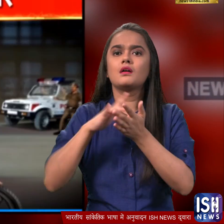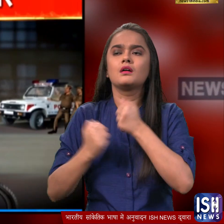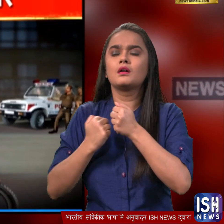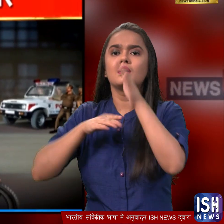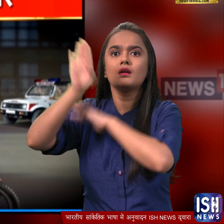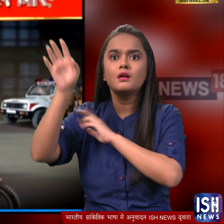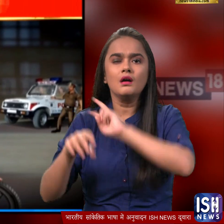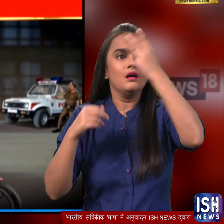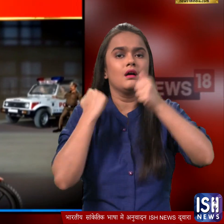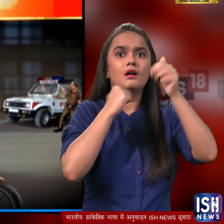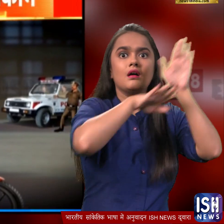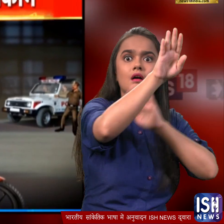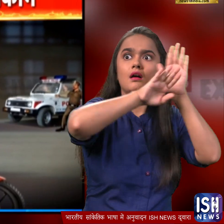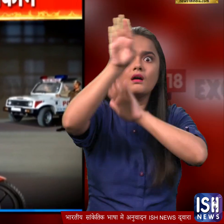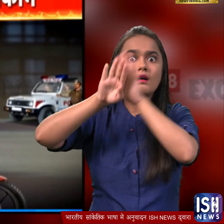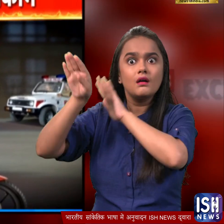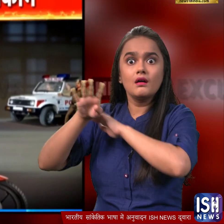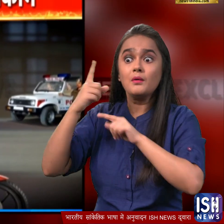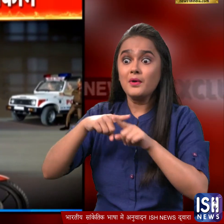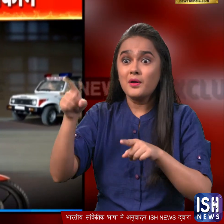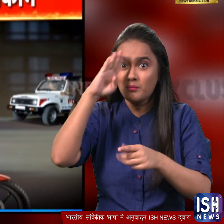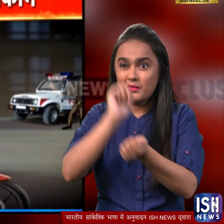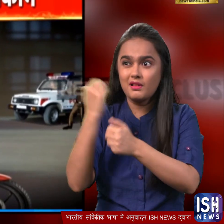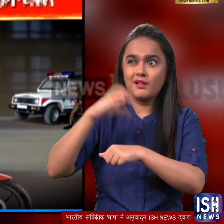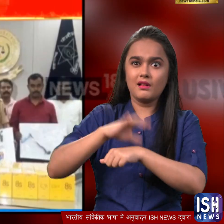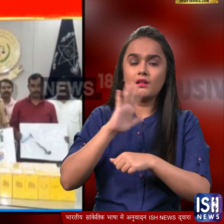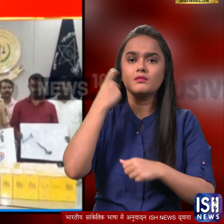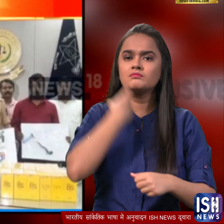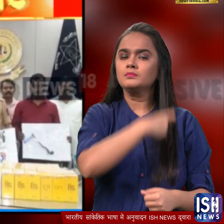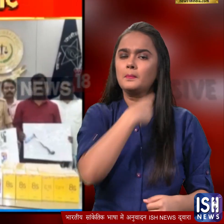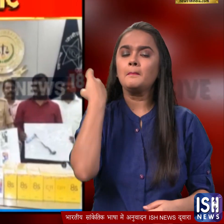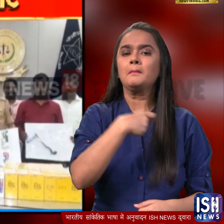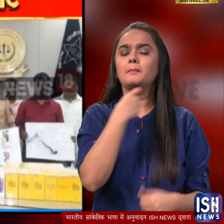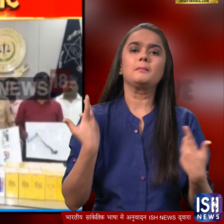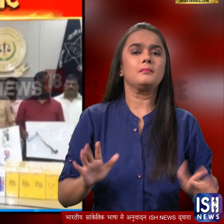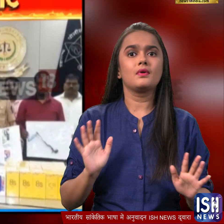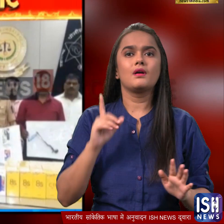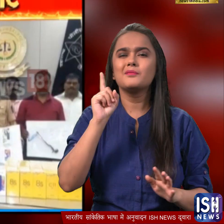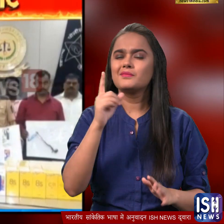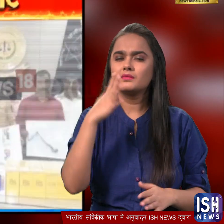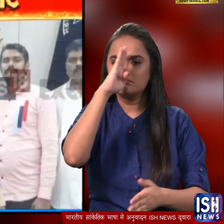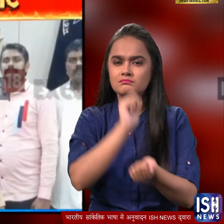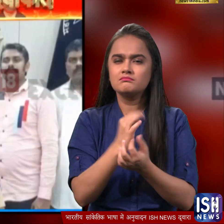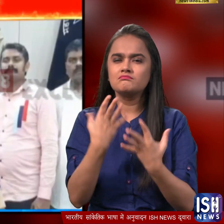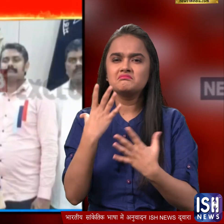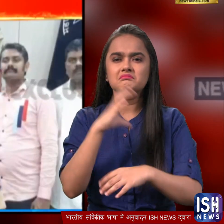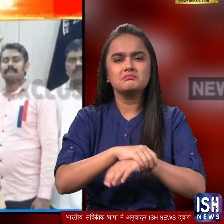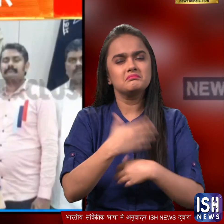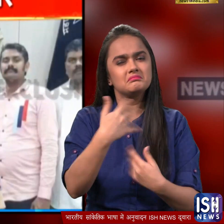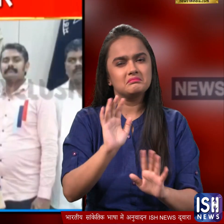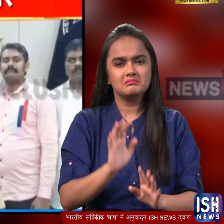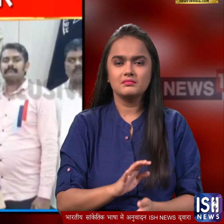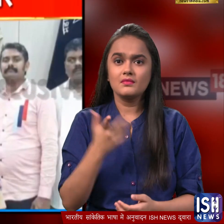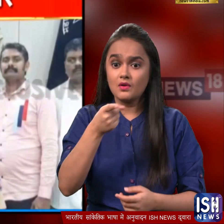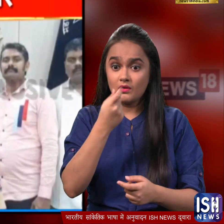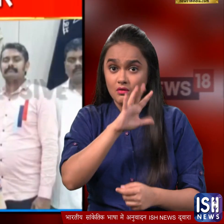भाग जाते। यही नहीं, पुलिस उन्हें पकड़ न पाए इसलिए उन्होंने अपनी दाढ़ी भी शेव करवा ली, लेकिन उनके मंसूबों पर पानी फिर गया। 167 मोबाइल